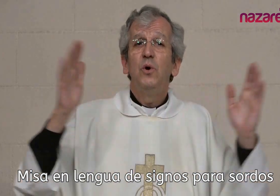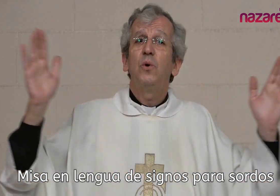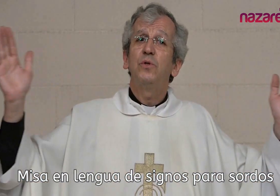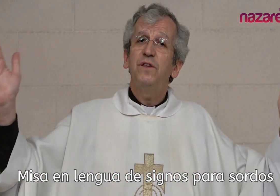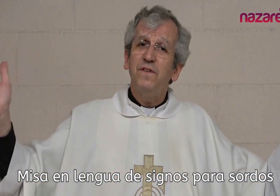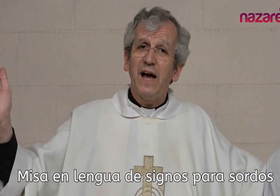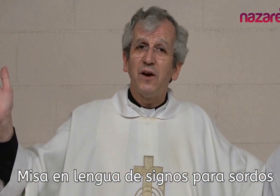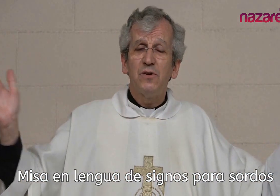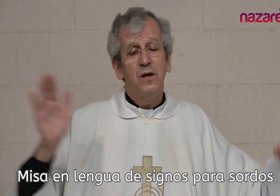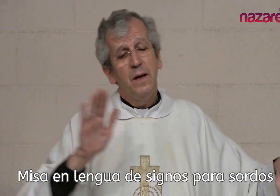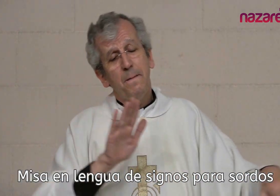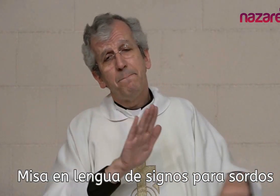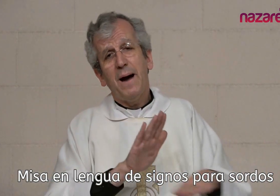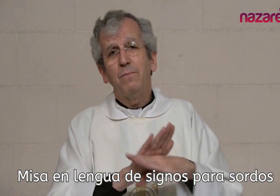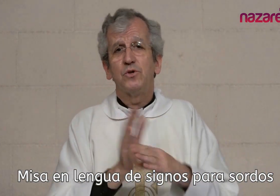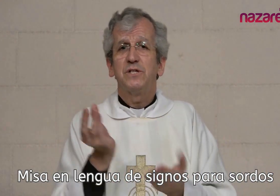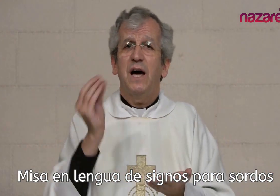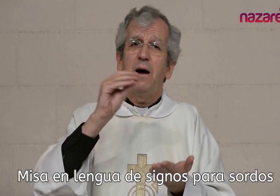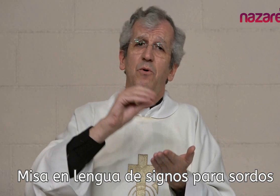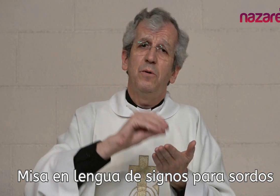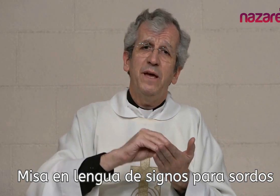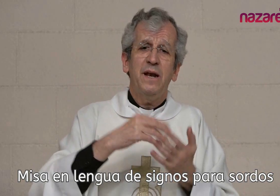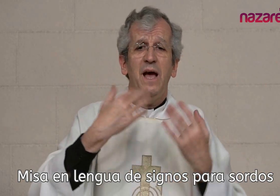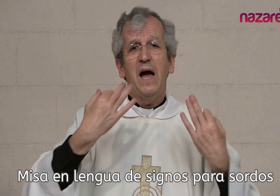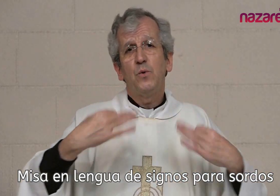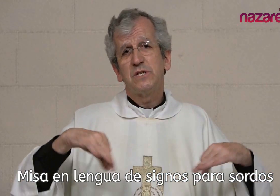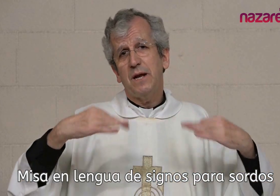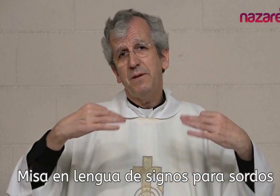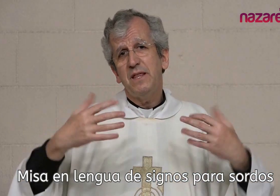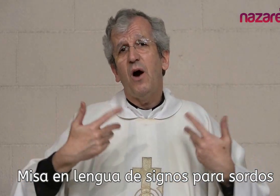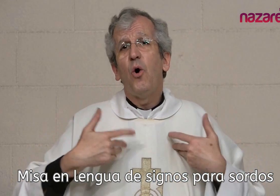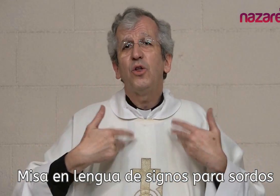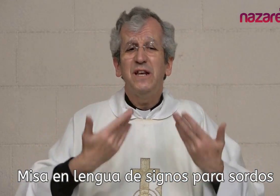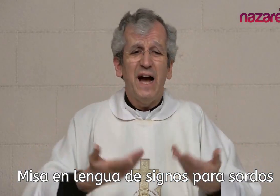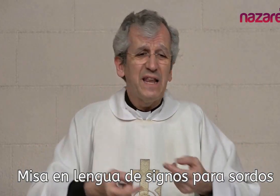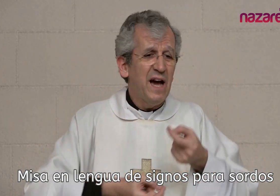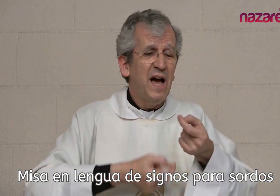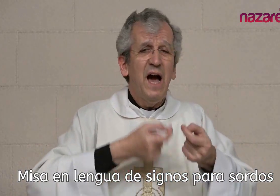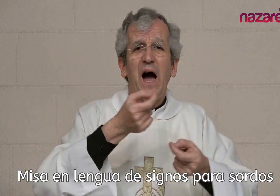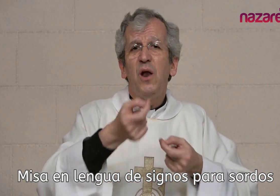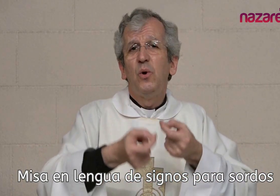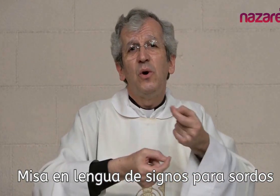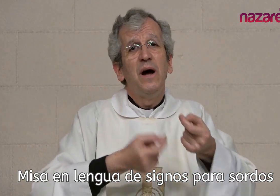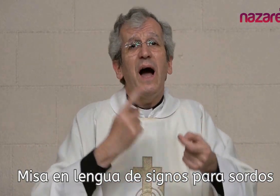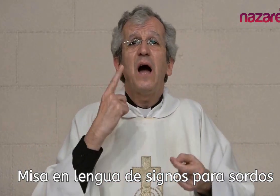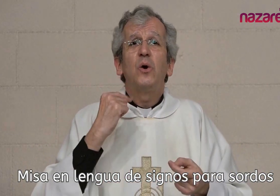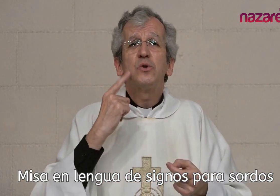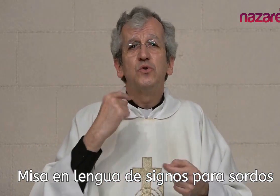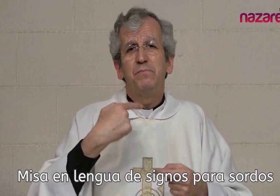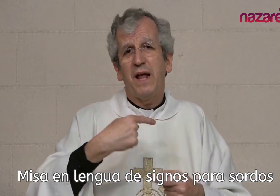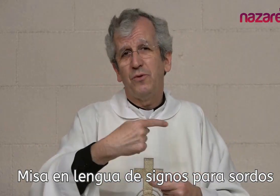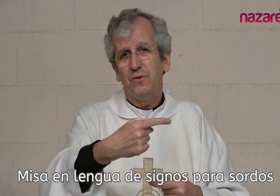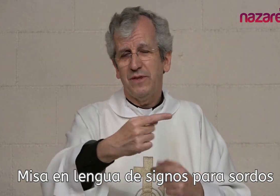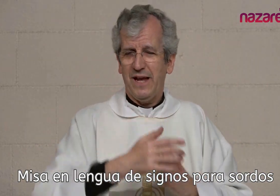lo crucificaron, vamos a volver a nuestra vida ordinaria, a lo acostumbrado de cada